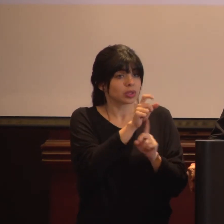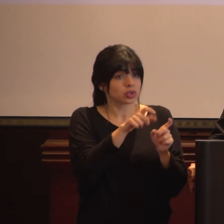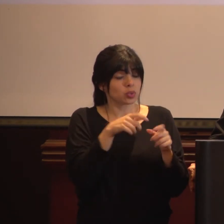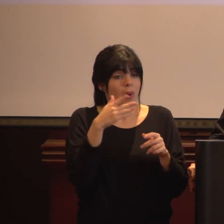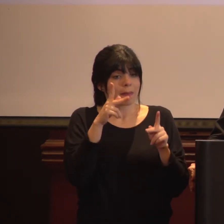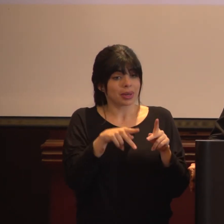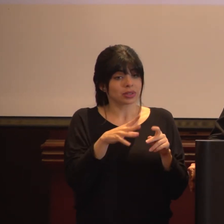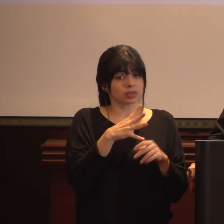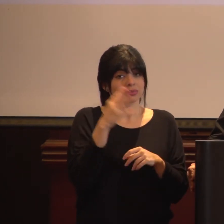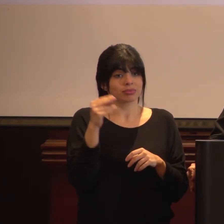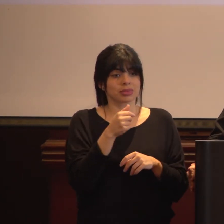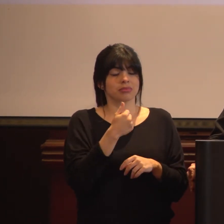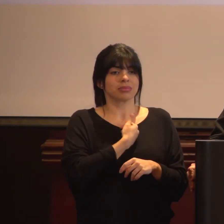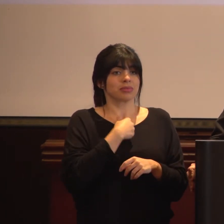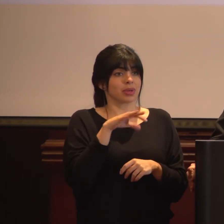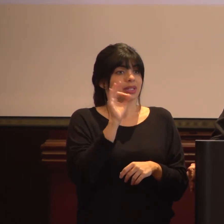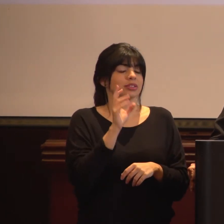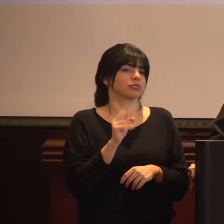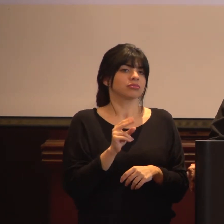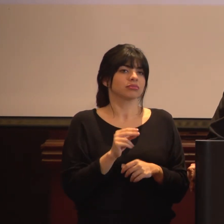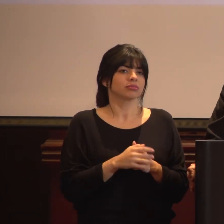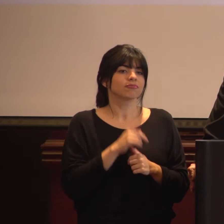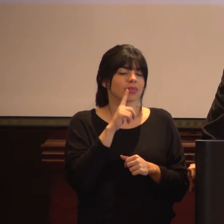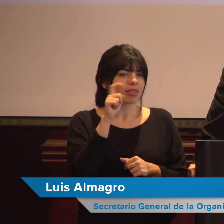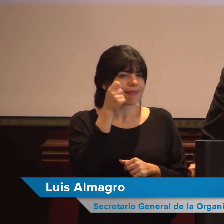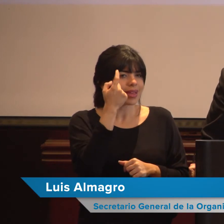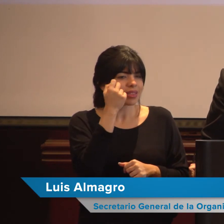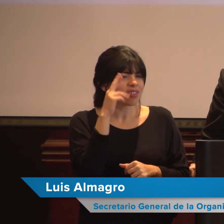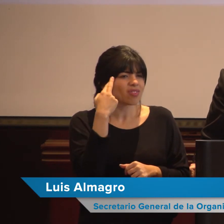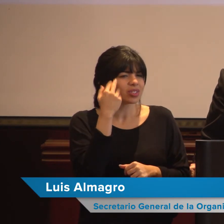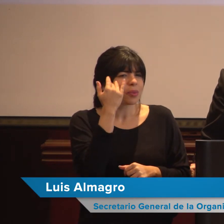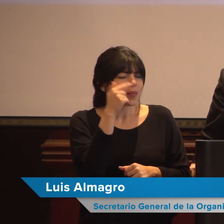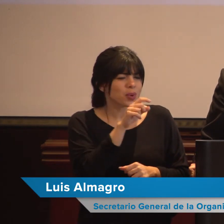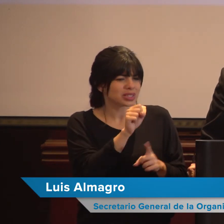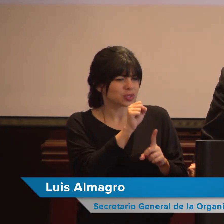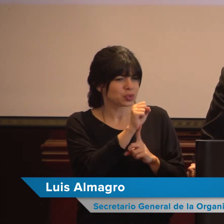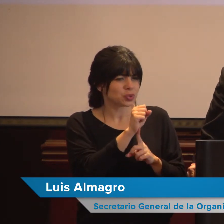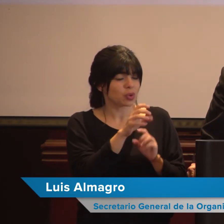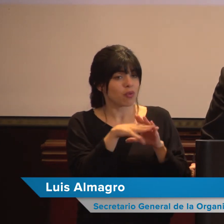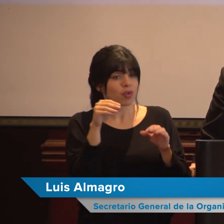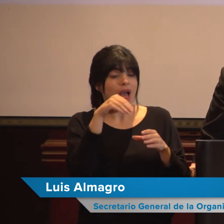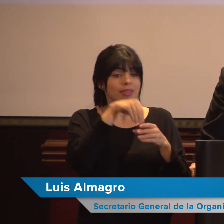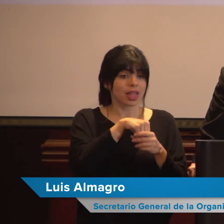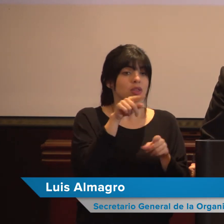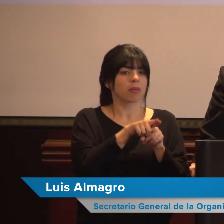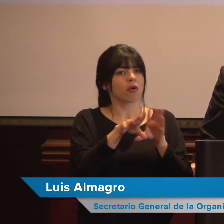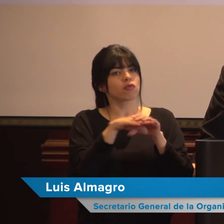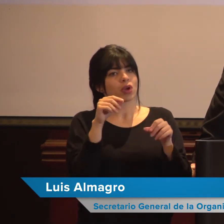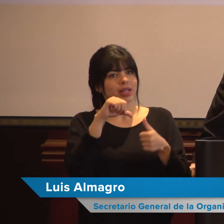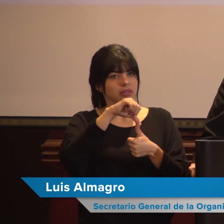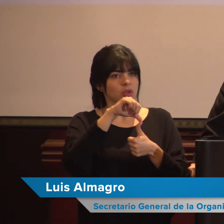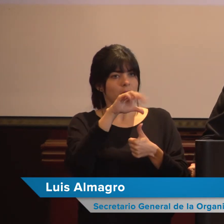desplazamiento no es una elección Debemos entender las causas de este fenómeno dentro y desde el Triángulo norte de Centroamérica